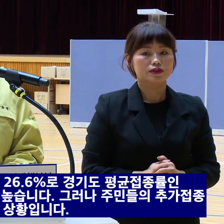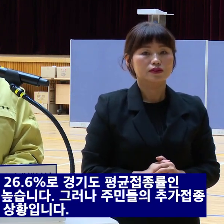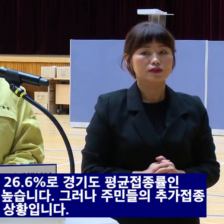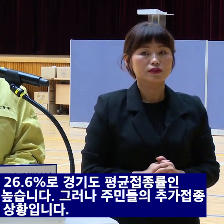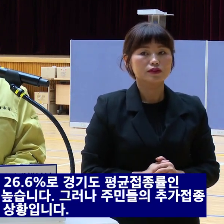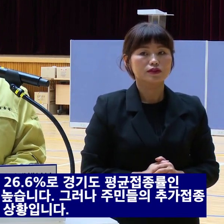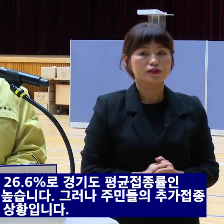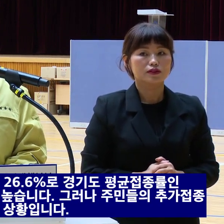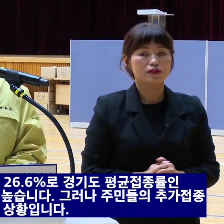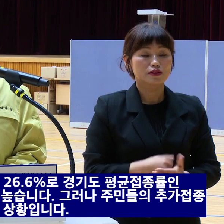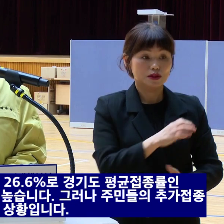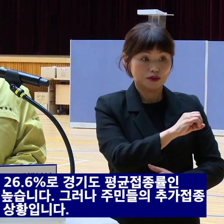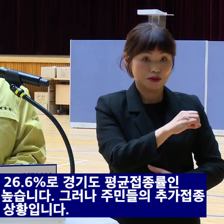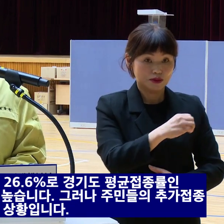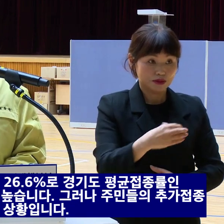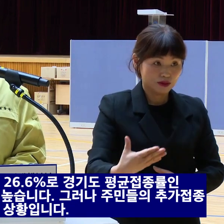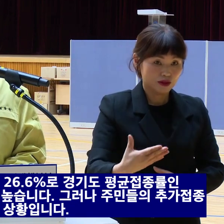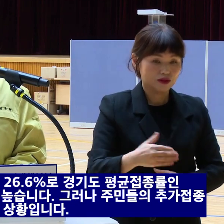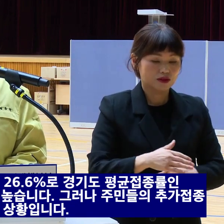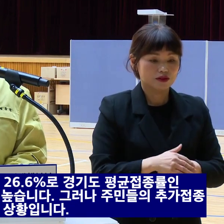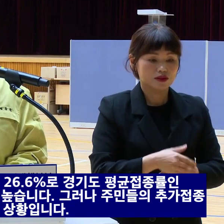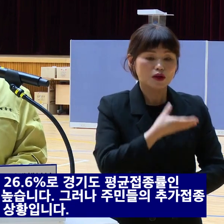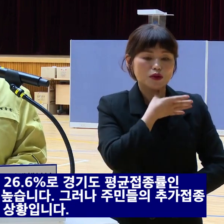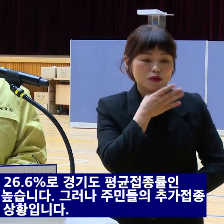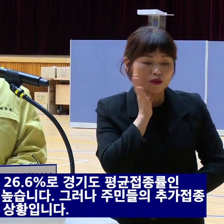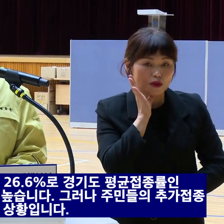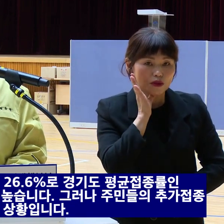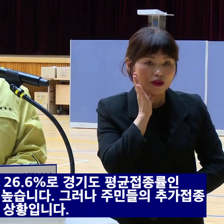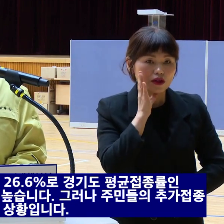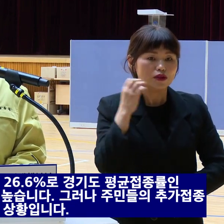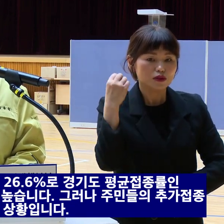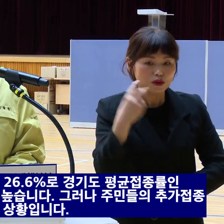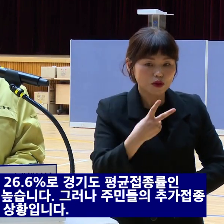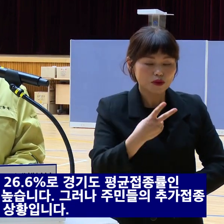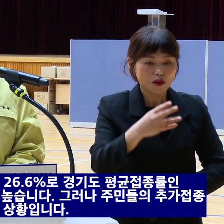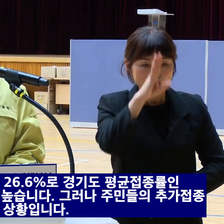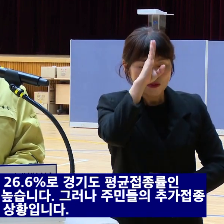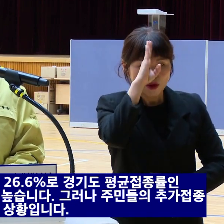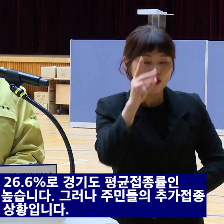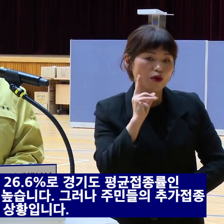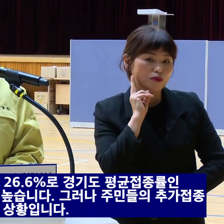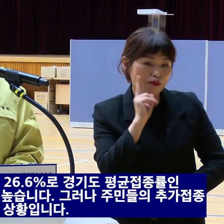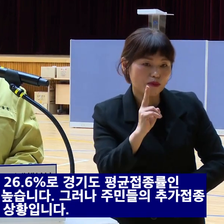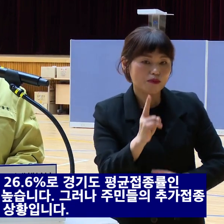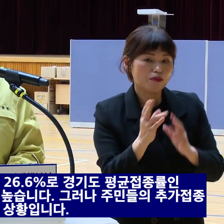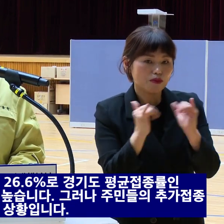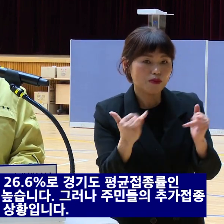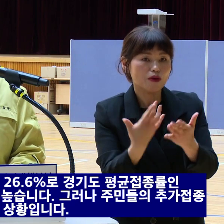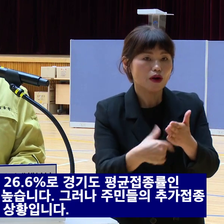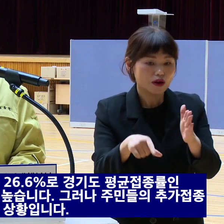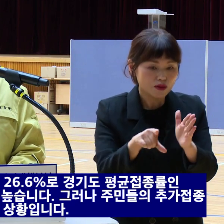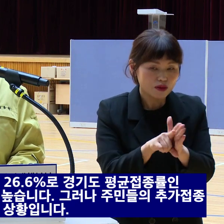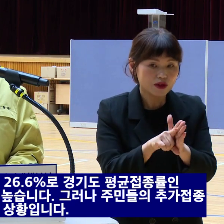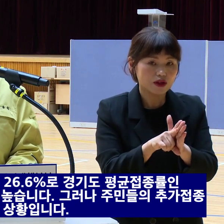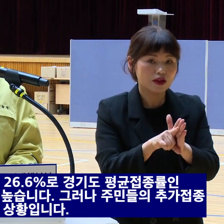우리 군 60세 이상 고위험군 추가 접종률은 26.6%로 경기도 평균